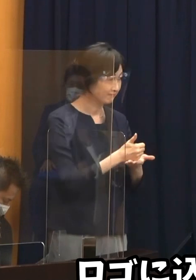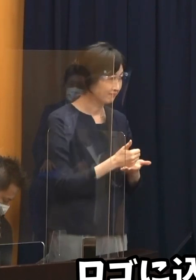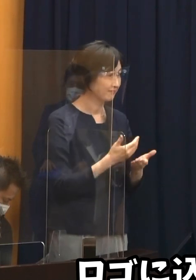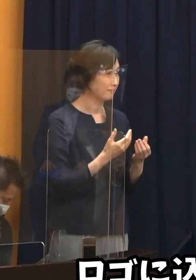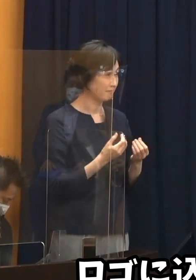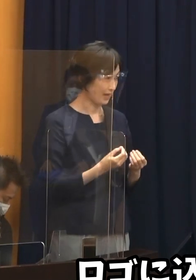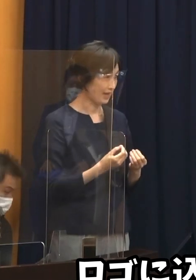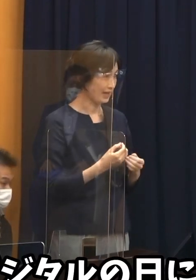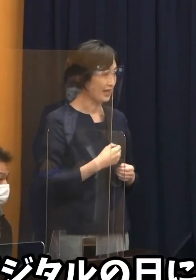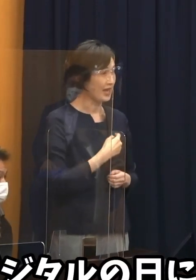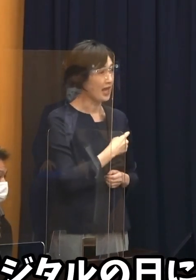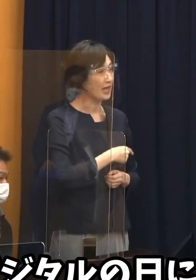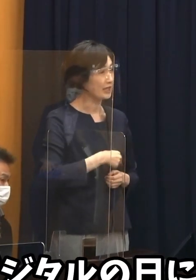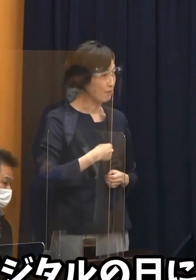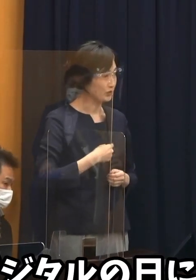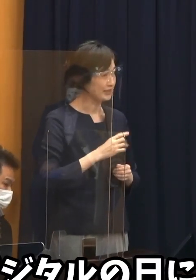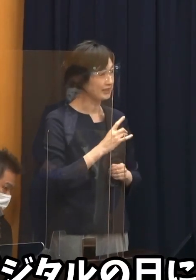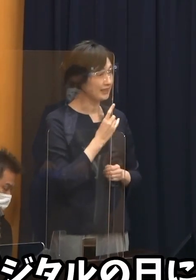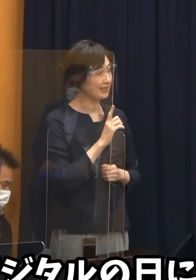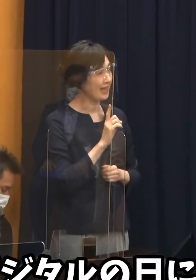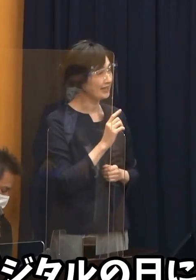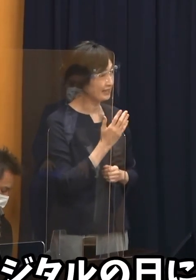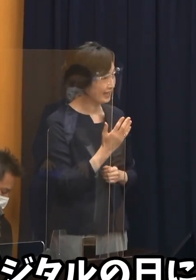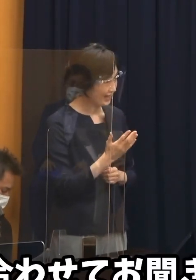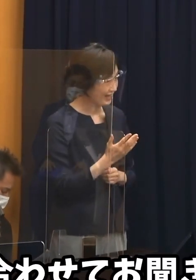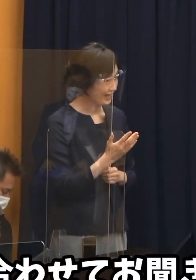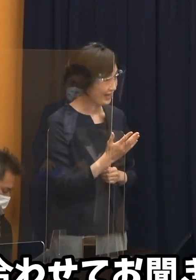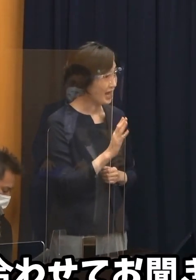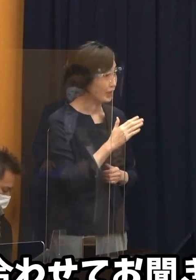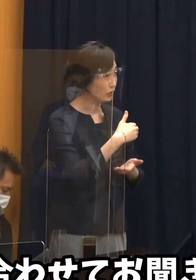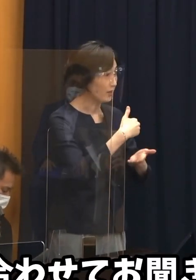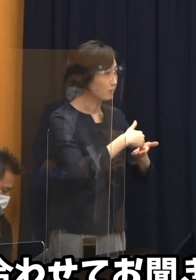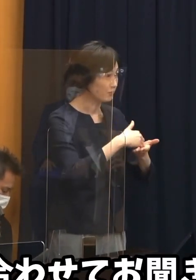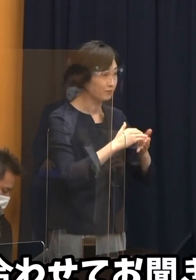思いやデジタルの日に期待することなども合わせてお聞きしたいと思います